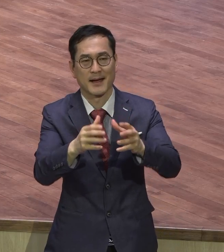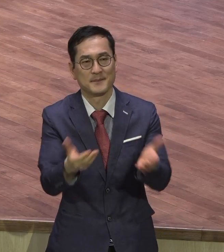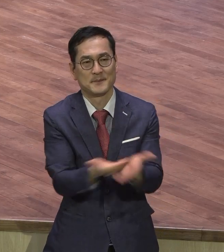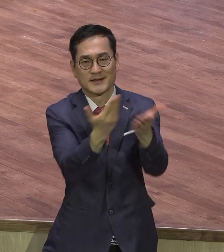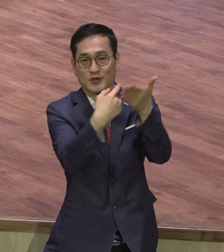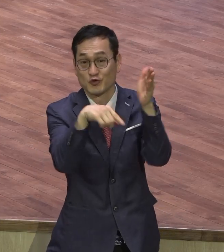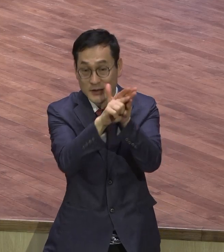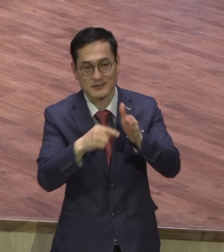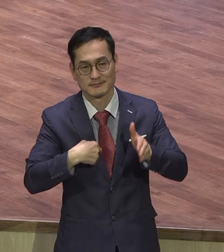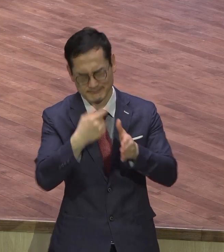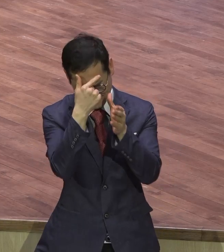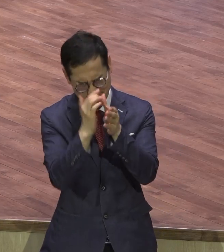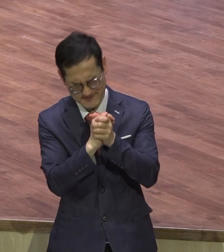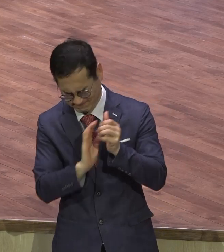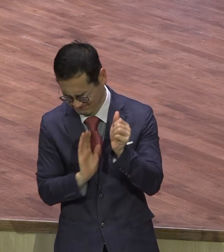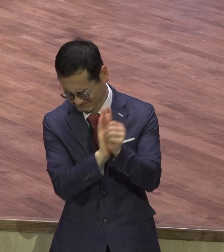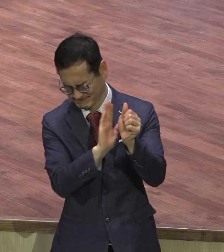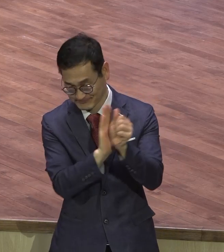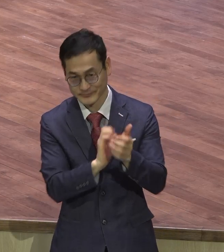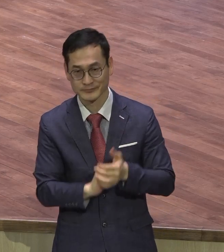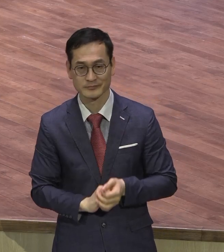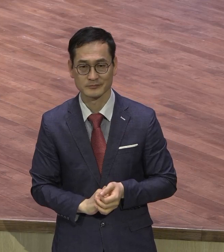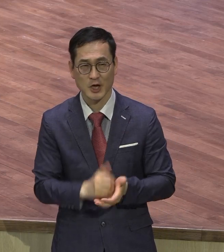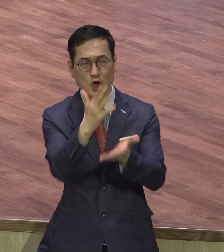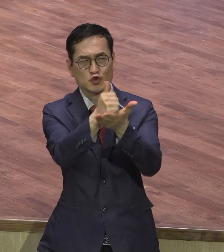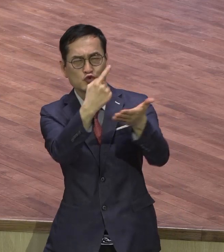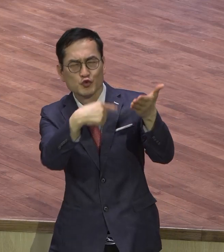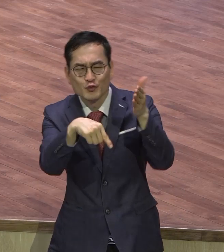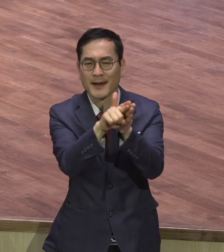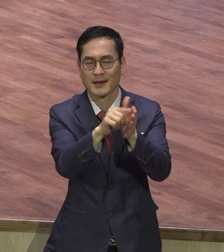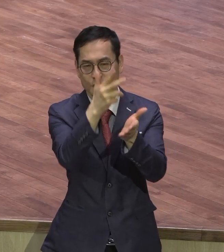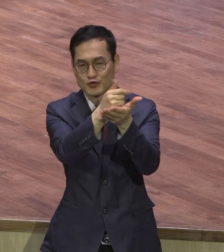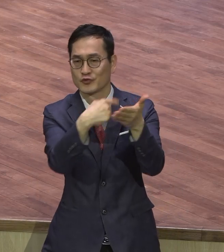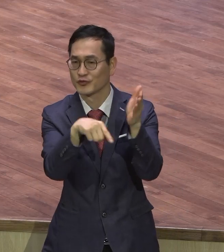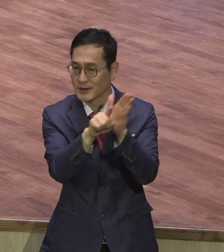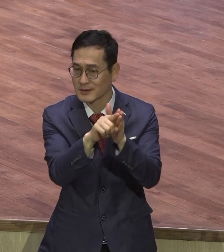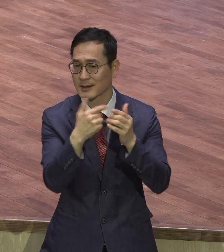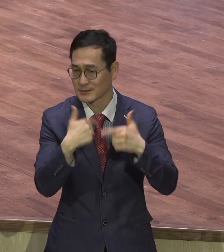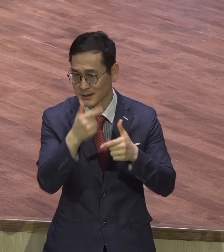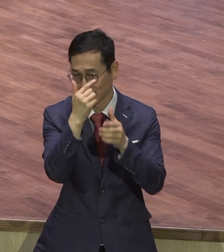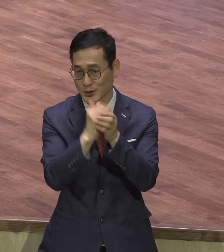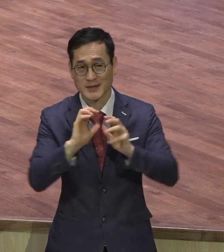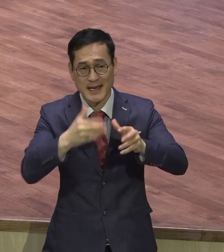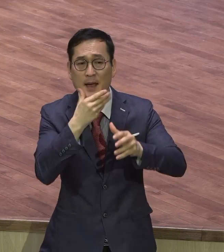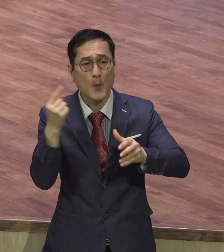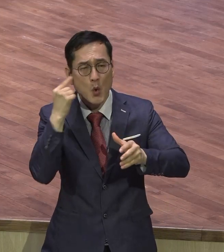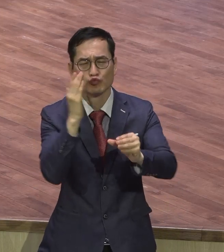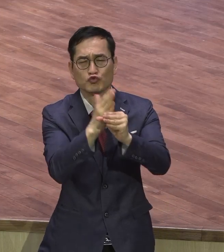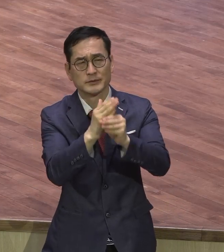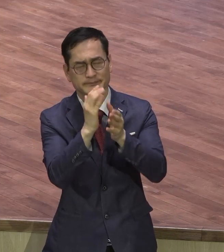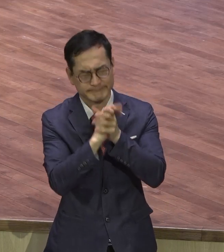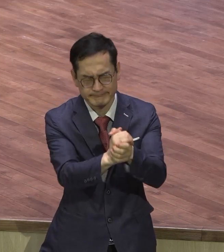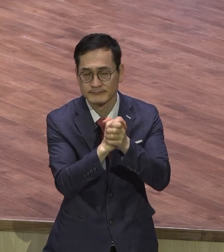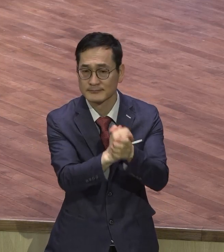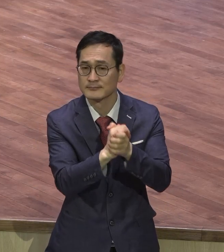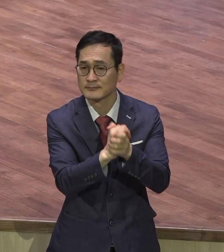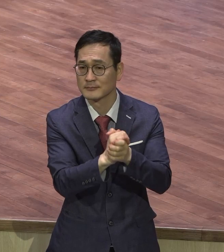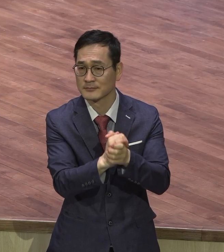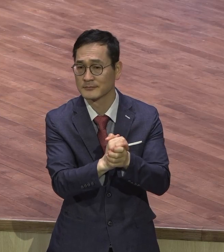방향을 맞추는 거예요. 살아도 주를 위해 죽어도 주를 위해 방향을 하나님께 맞추는 겁니다. 세계복음화에 맞추는 겁니다.